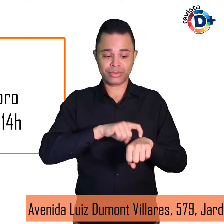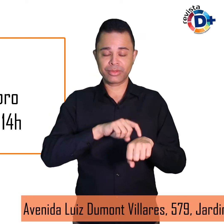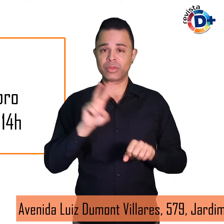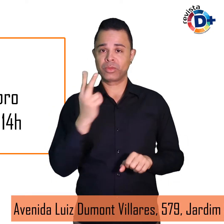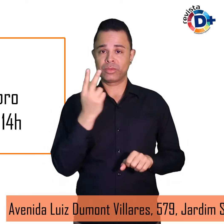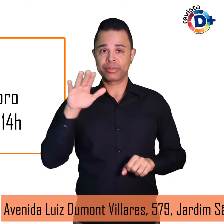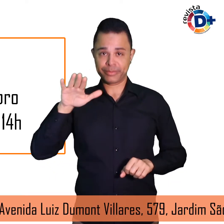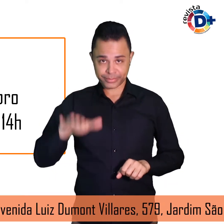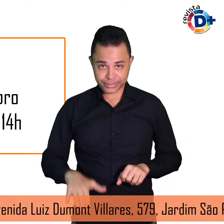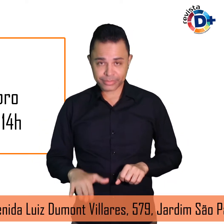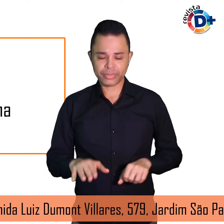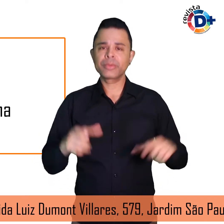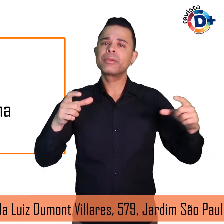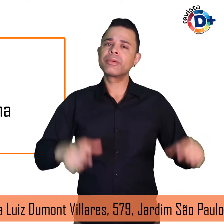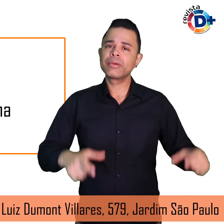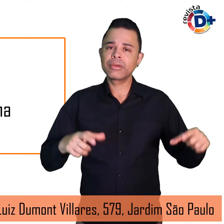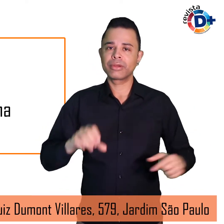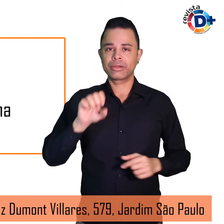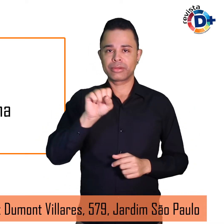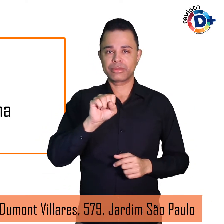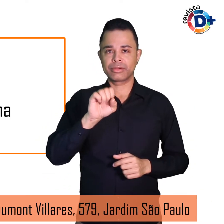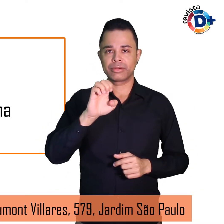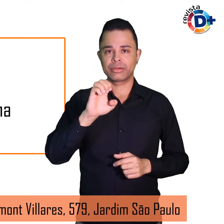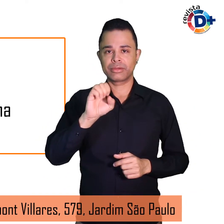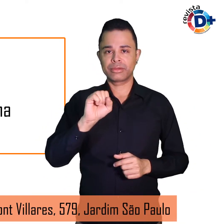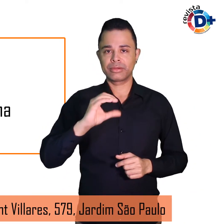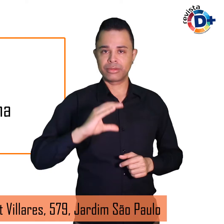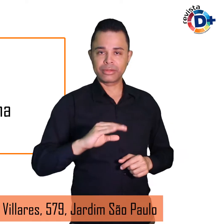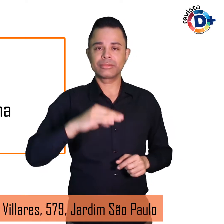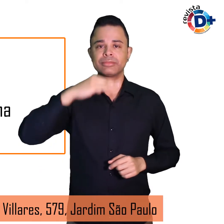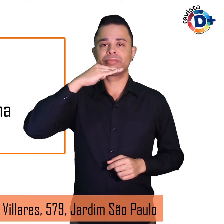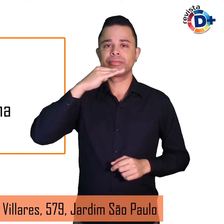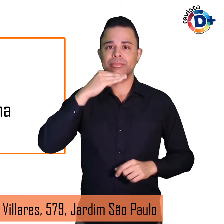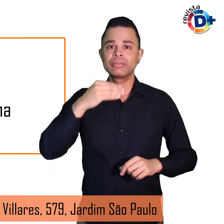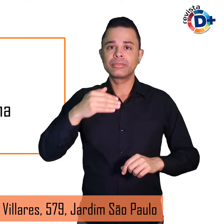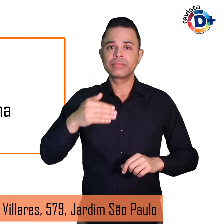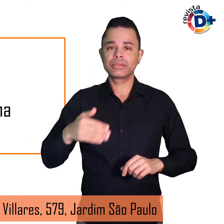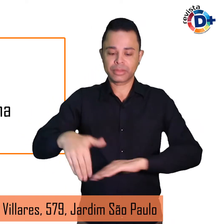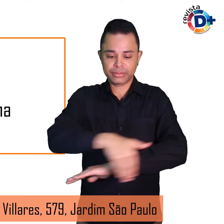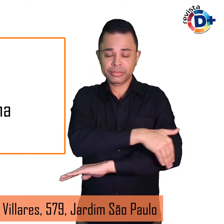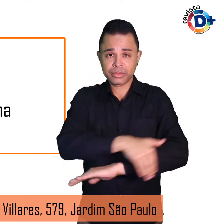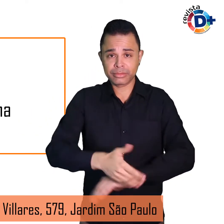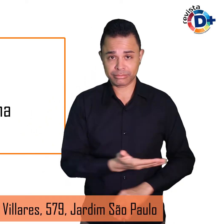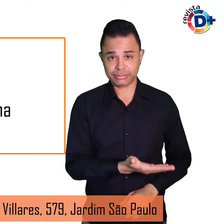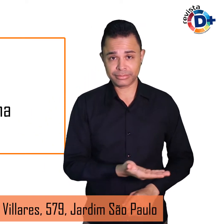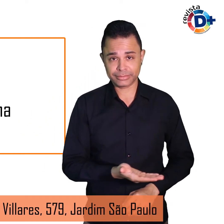horas. Onde? Sesc Santana, Avenida Luiz Dumont Vilares, 579,